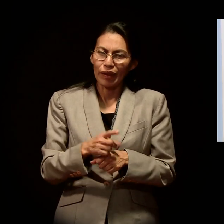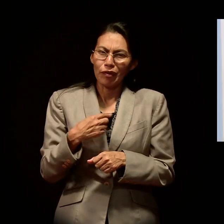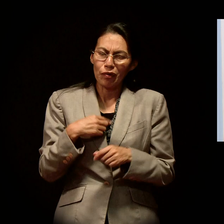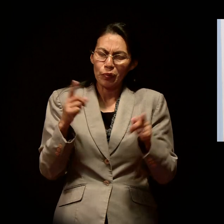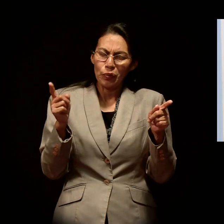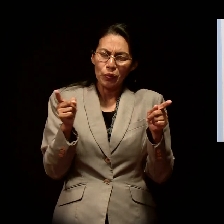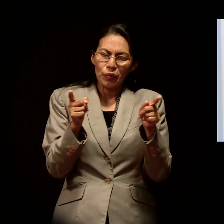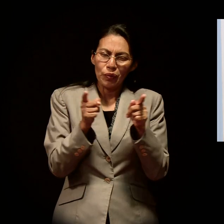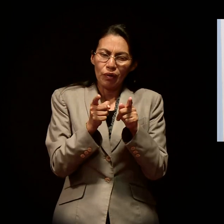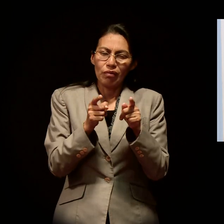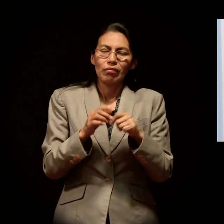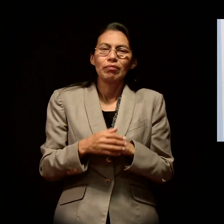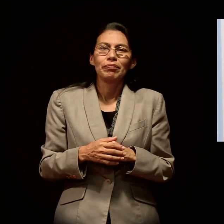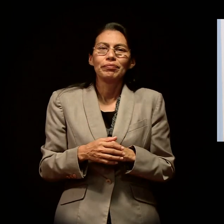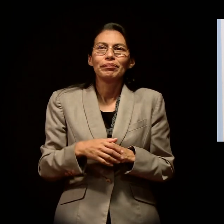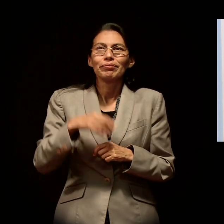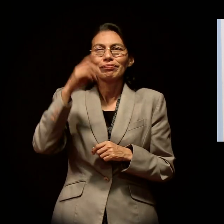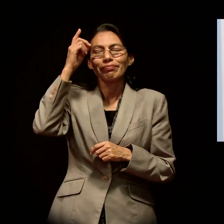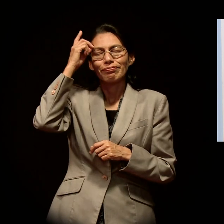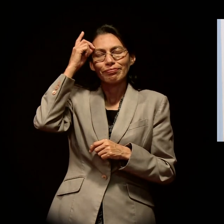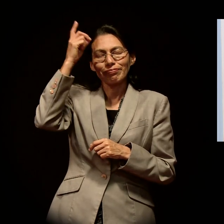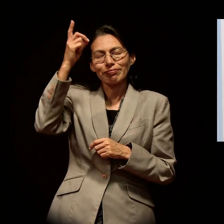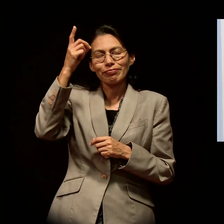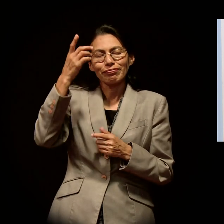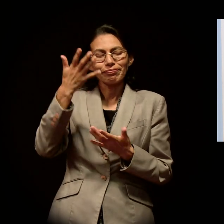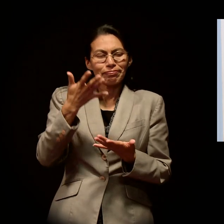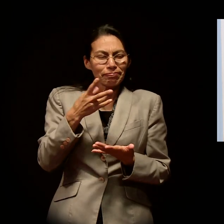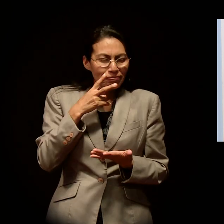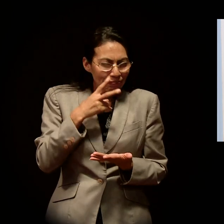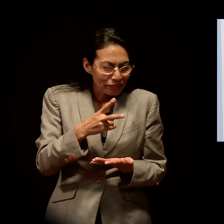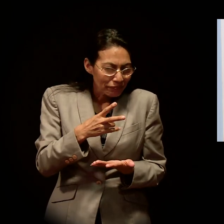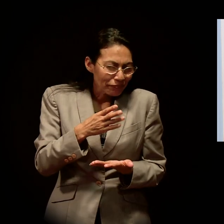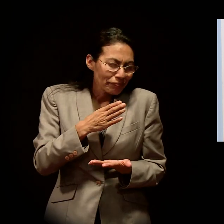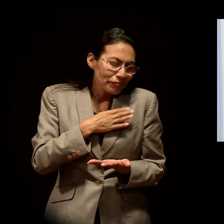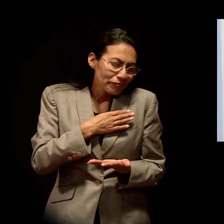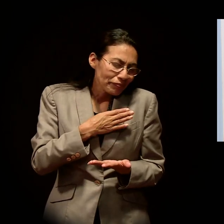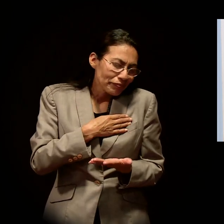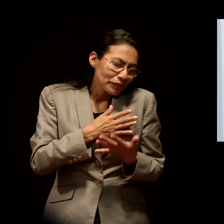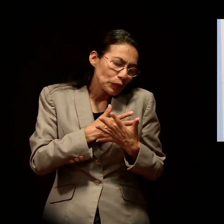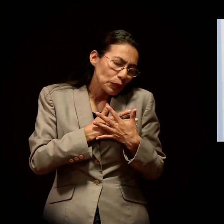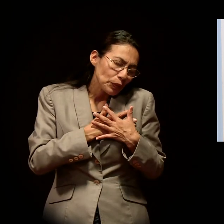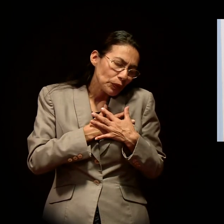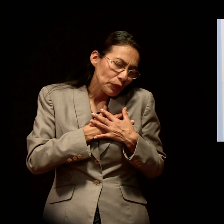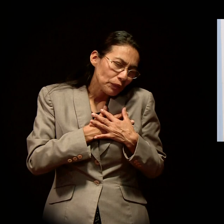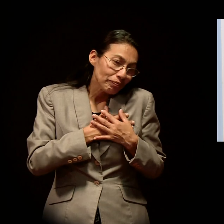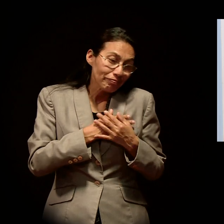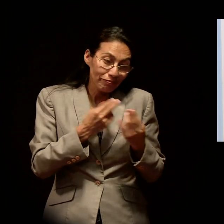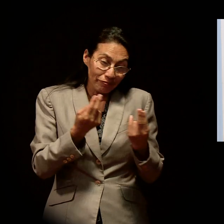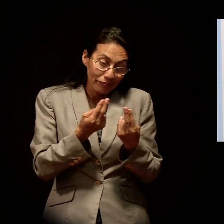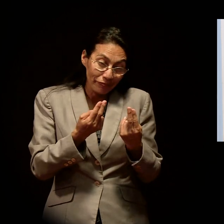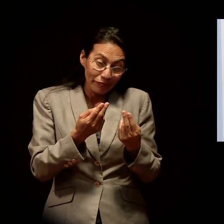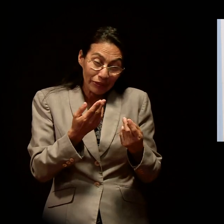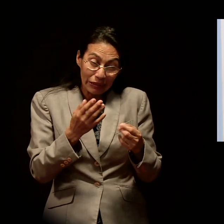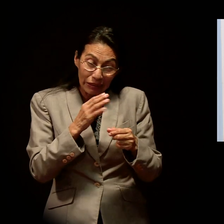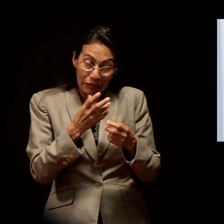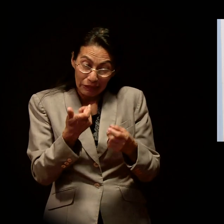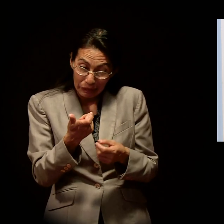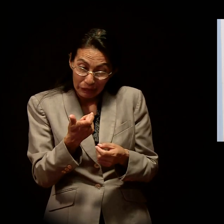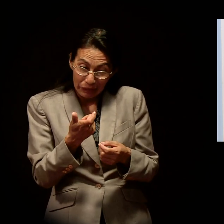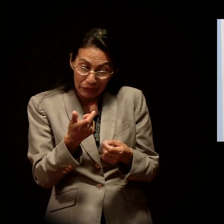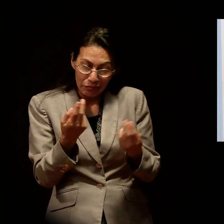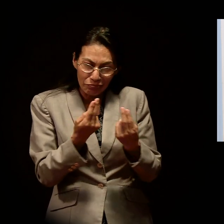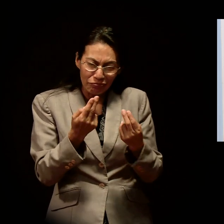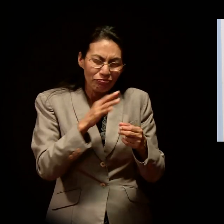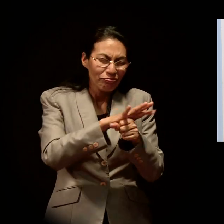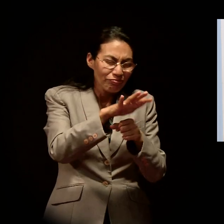yo lo resumiría de esta manera Dios se compadece de ti y atiende tus necesidades